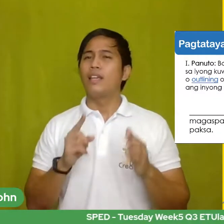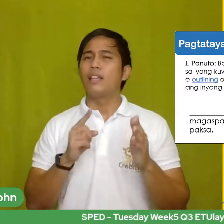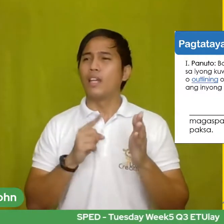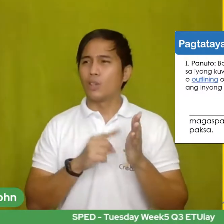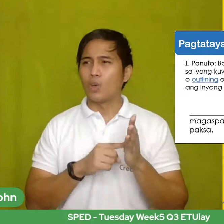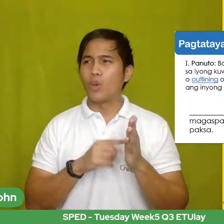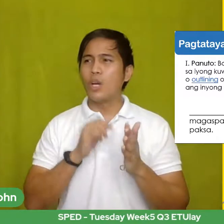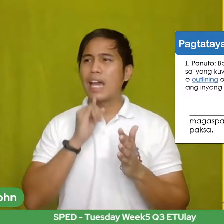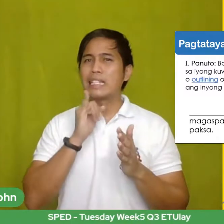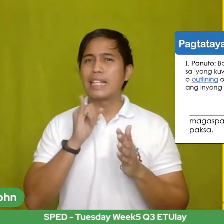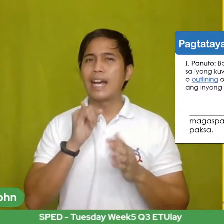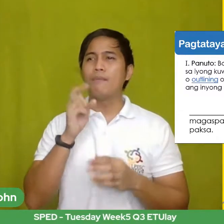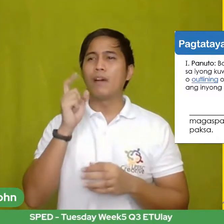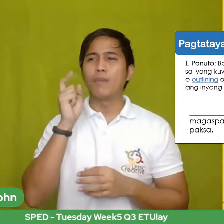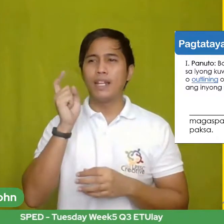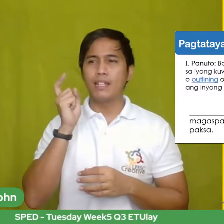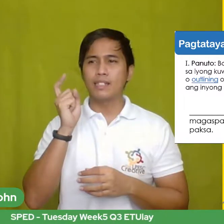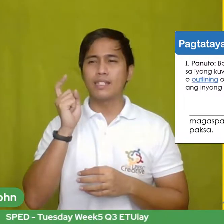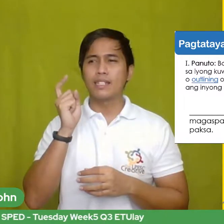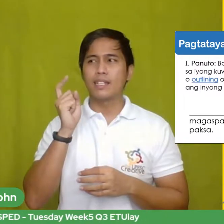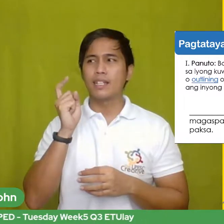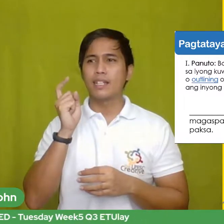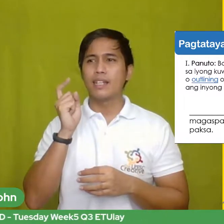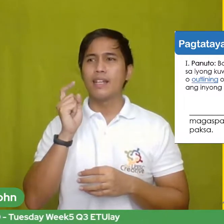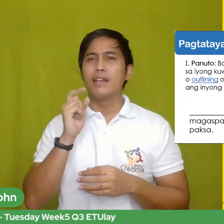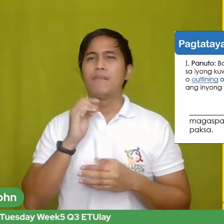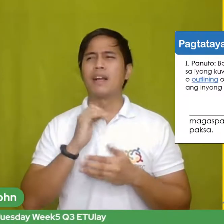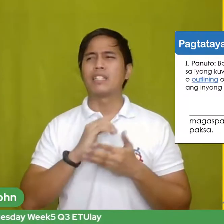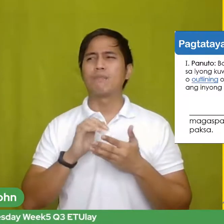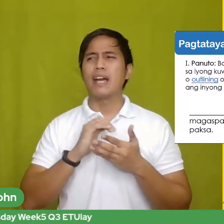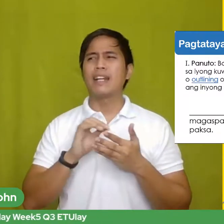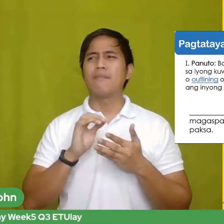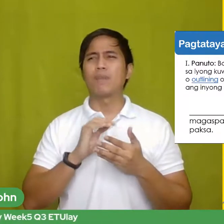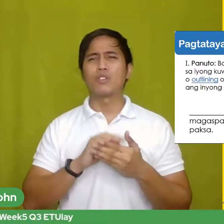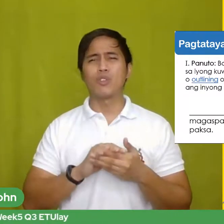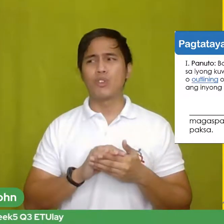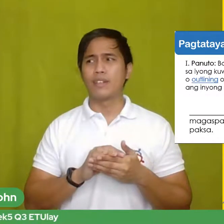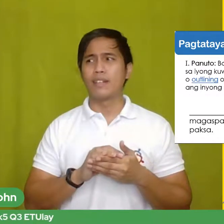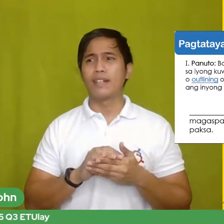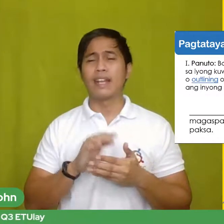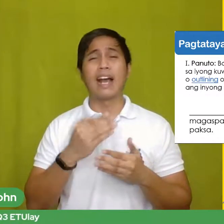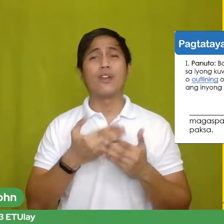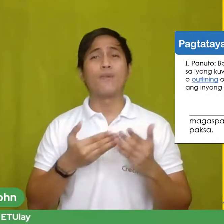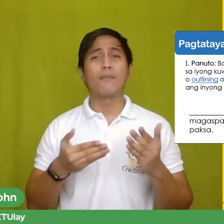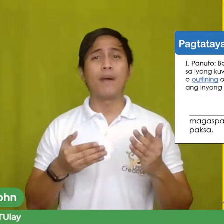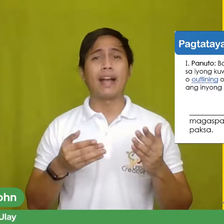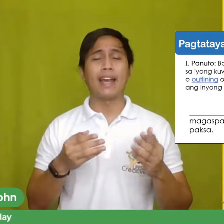one, ito ay isang mabilis, magaspang na impresyon ng anumang bagay,